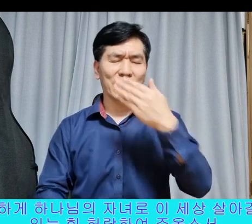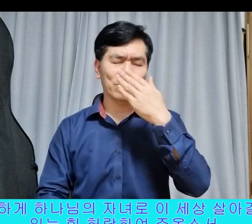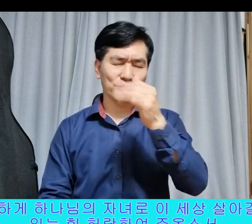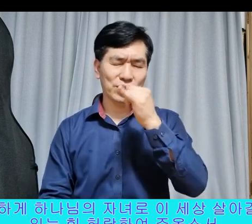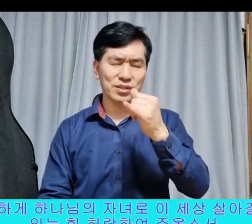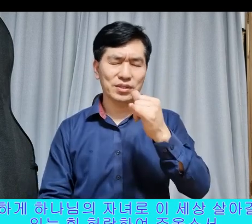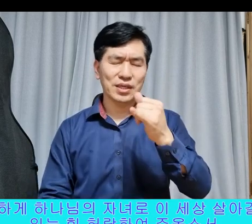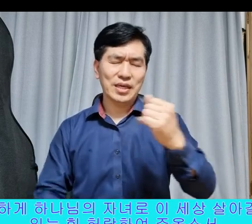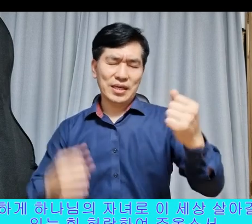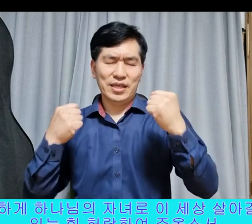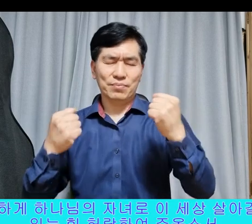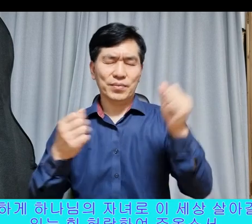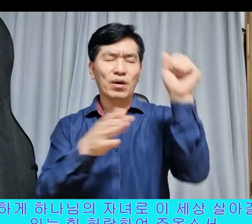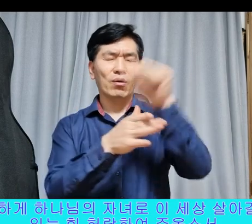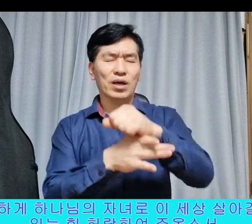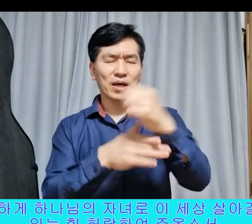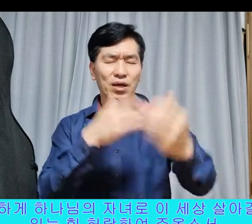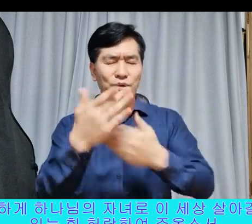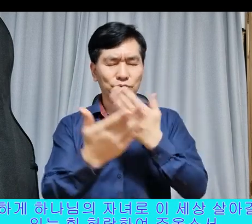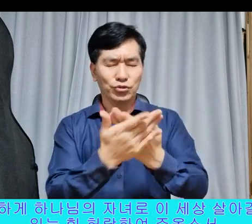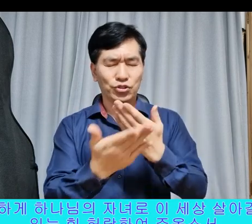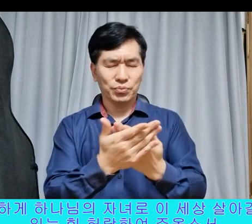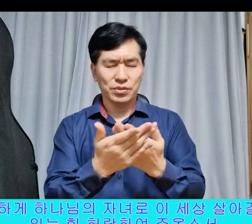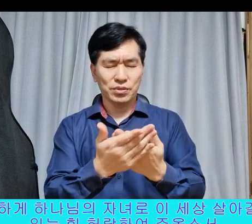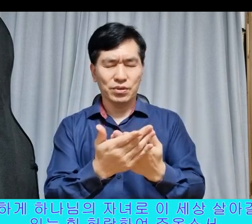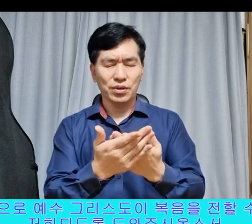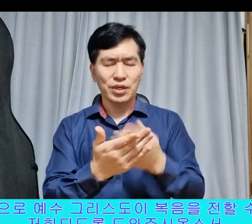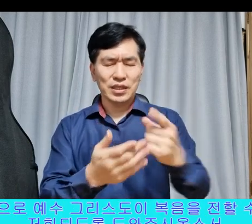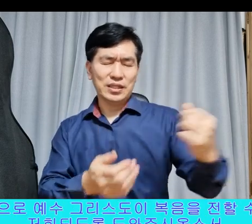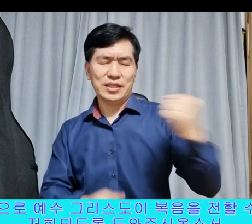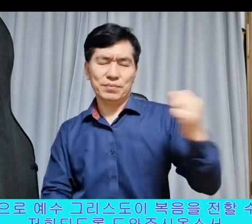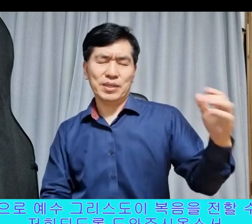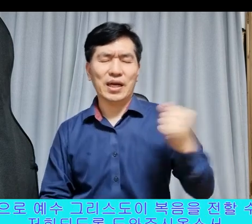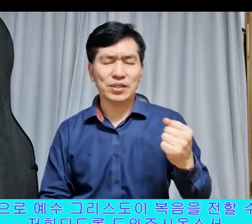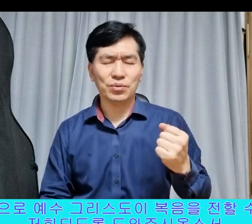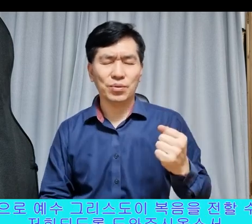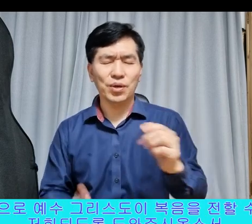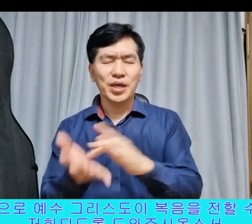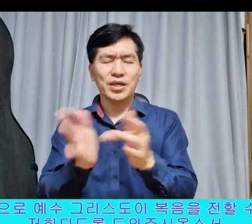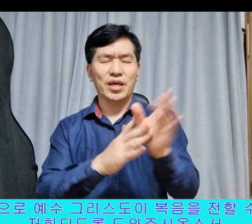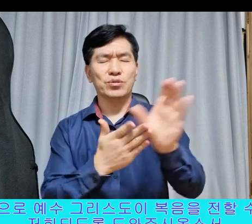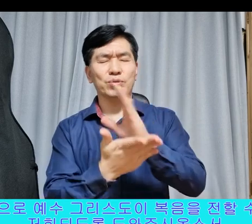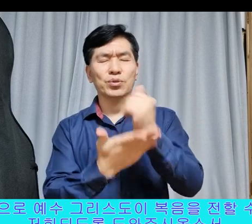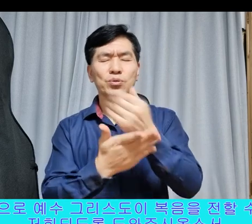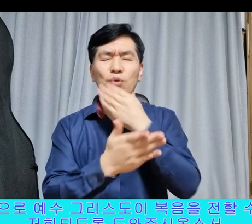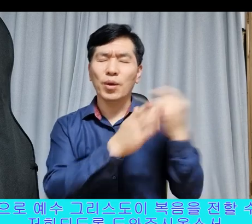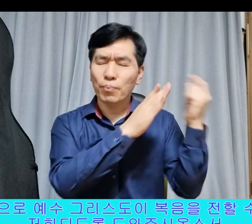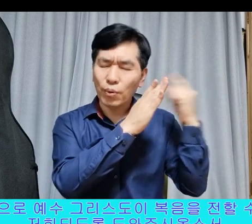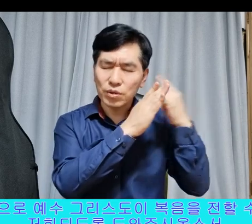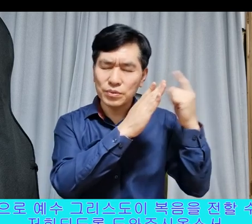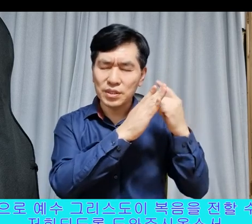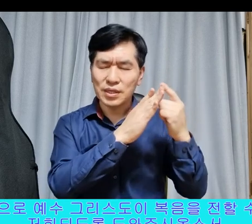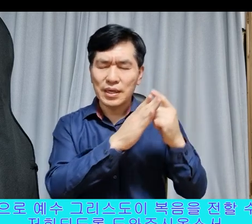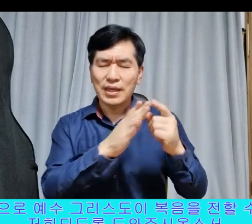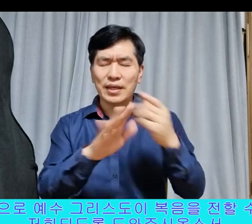수 있는 힘 허락하여 주시옵소서. 그 힘 가지고 예수 그리스도의 복음을